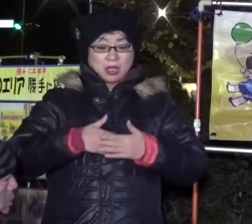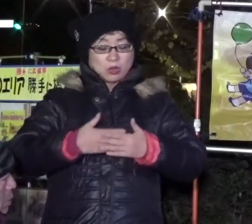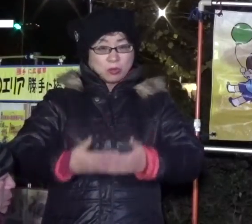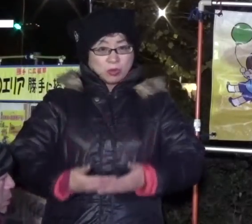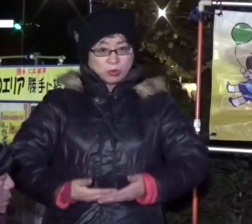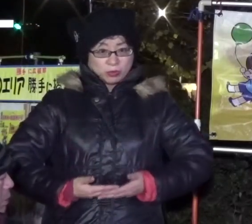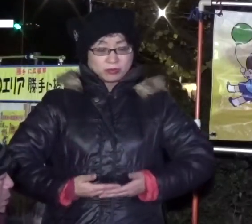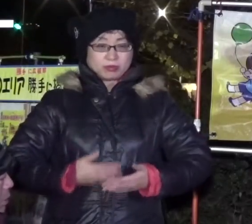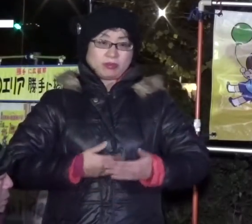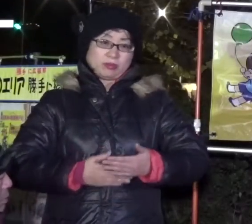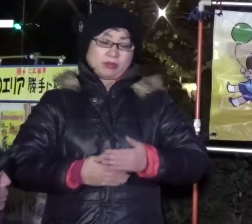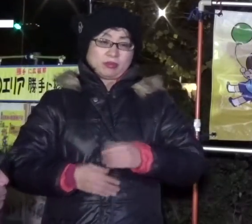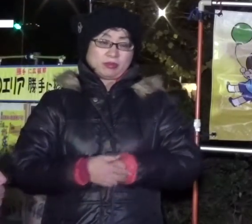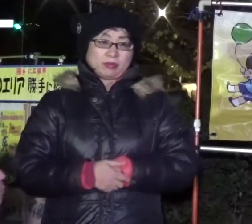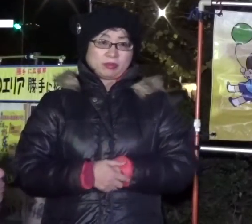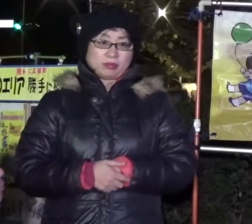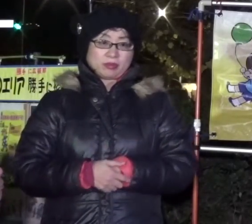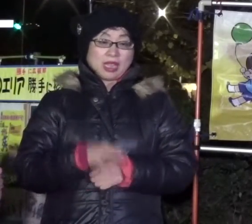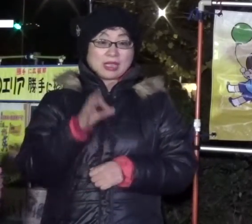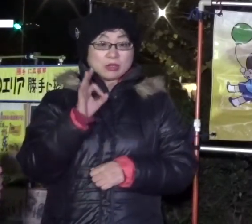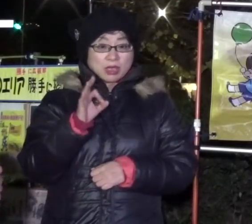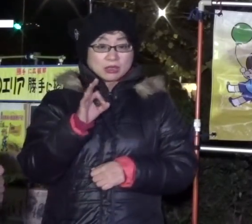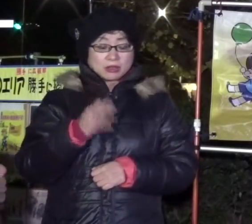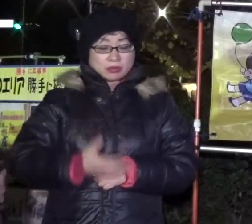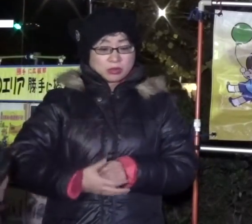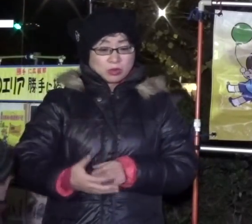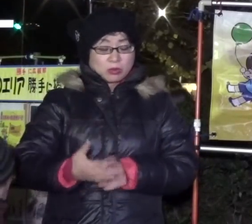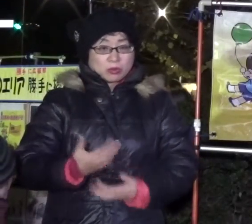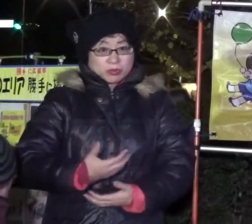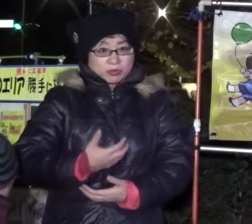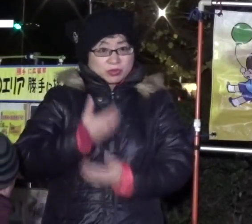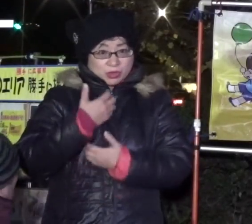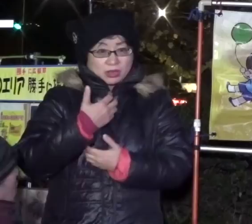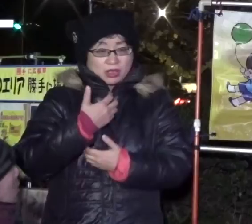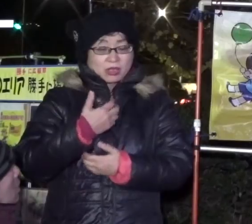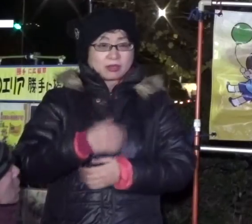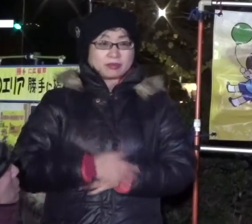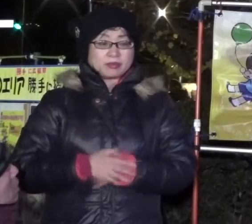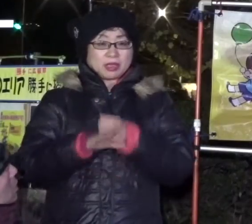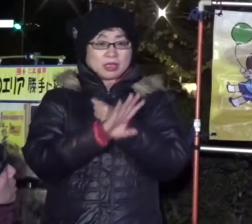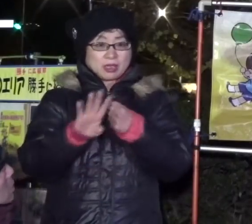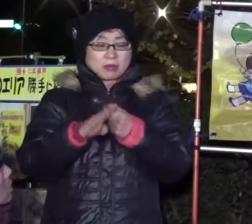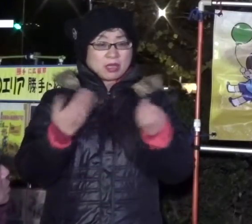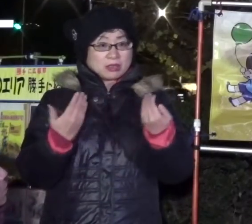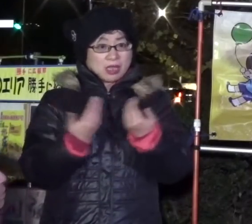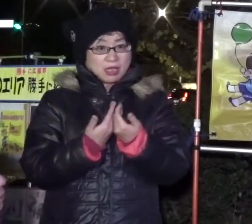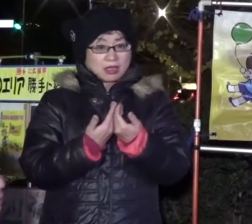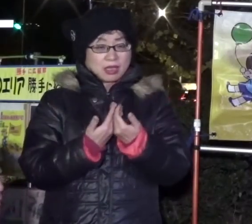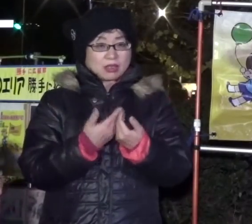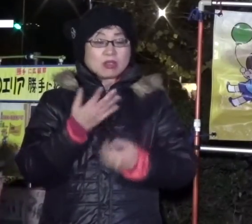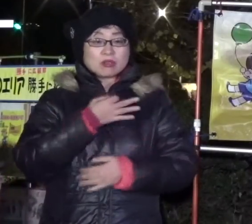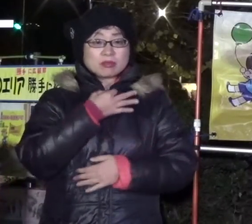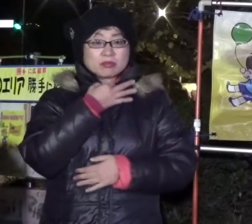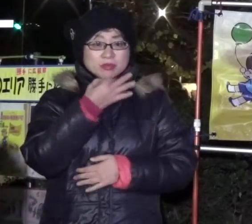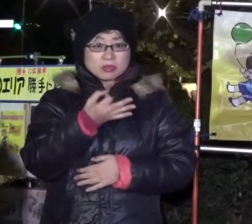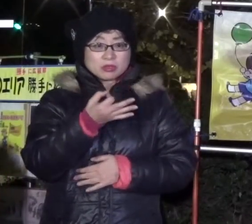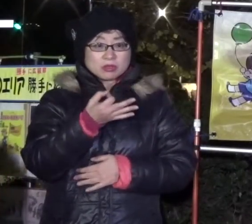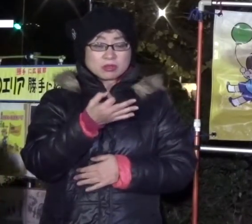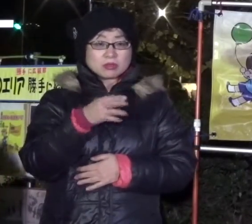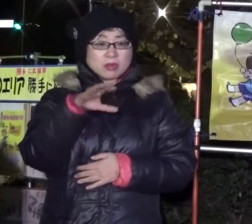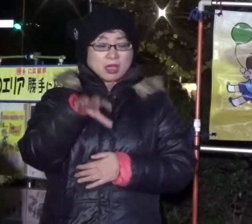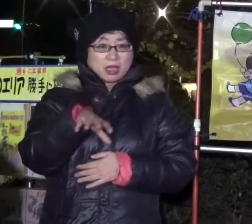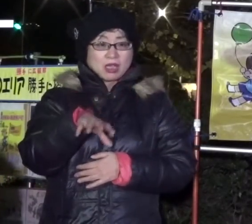。0歳児を連れて原発反対と声を上げる場